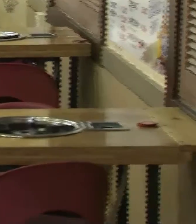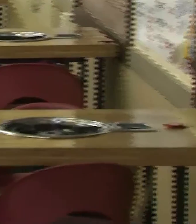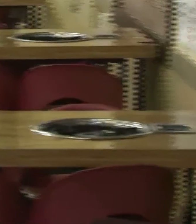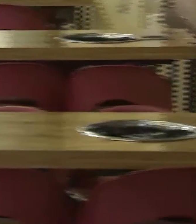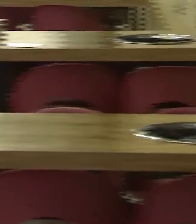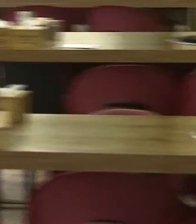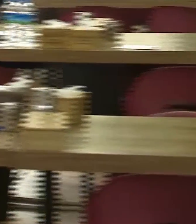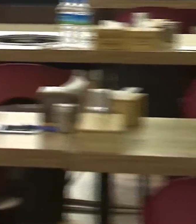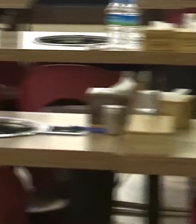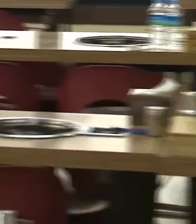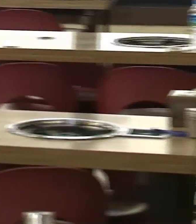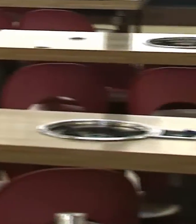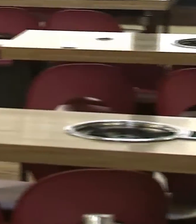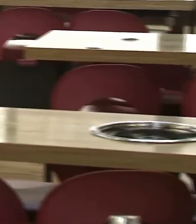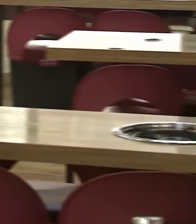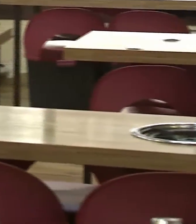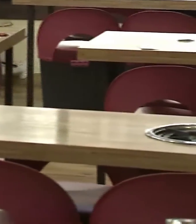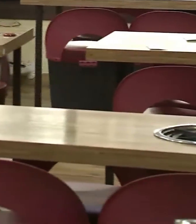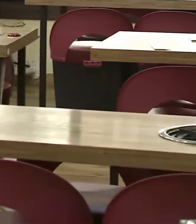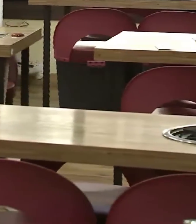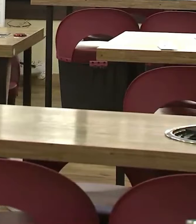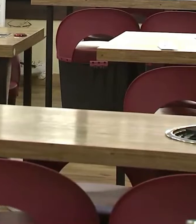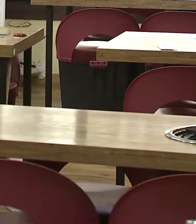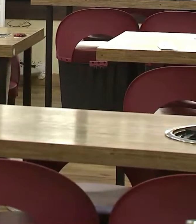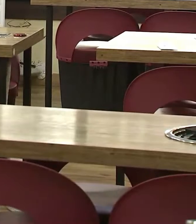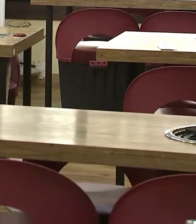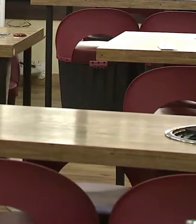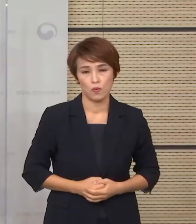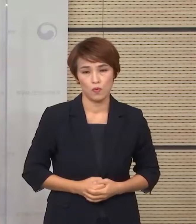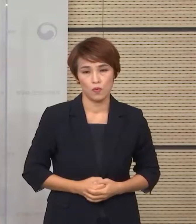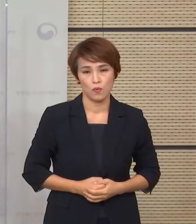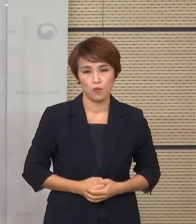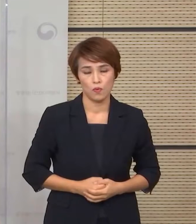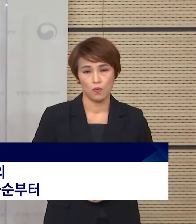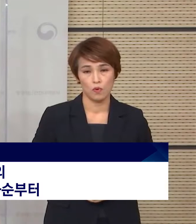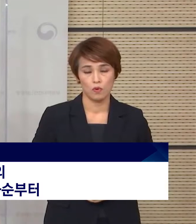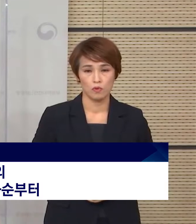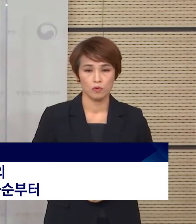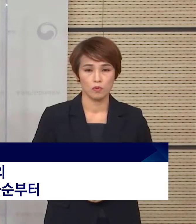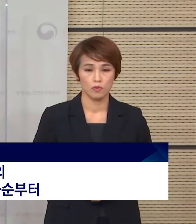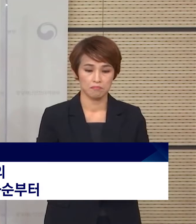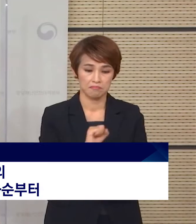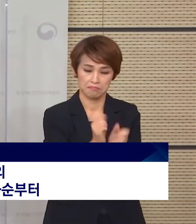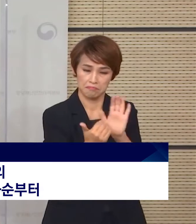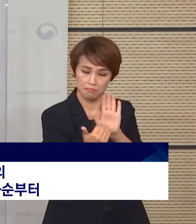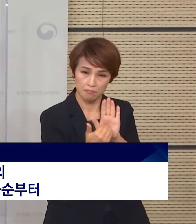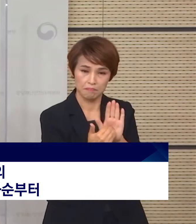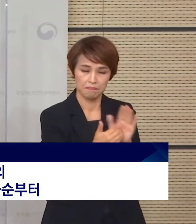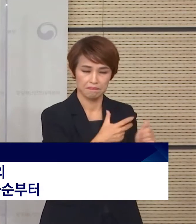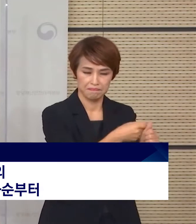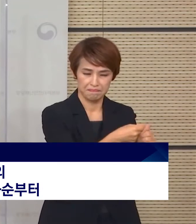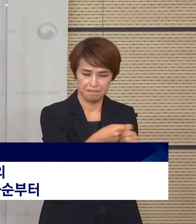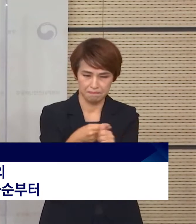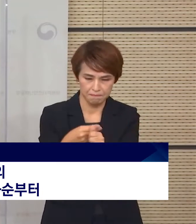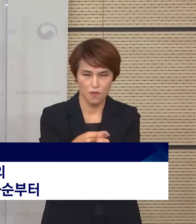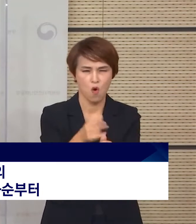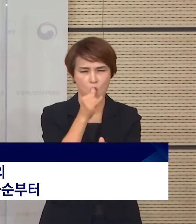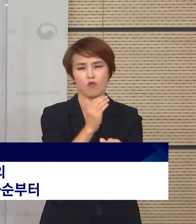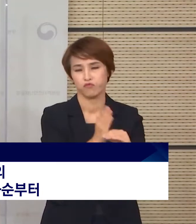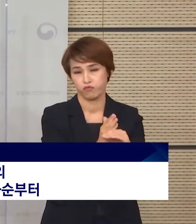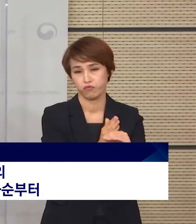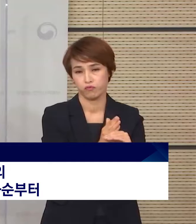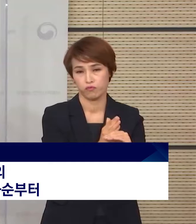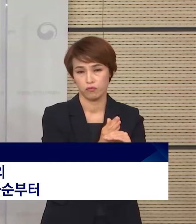달부터 거리두기 효과가 나타날 것이라고 예측했습니다. 예방접종이 계속 확대가 되고 있기 때문에 이 예방접종의